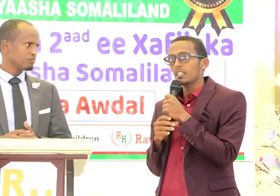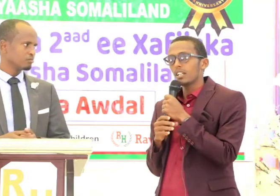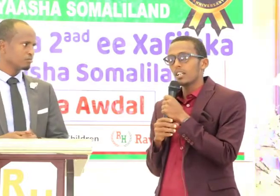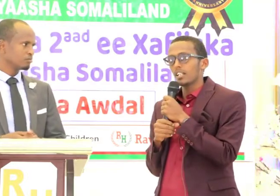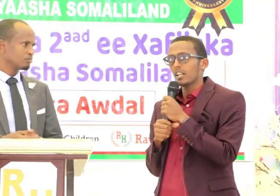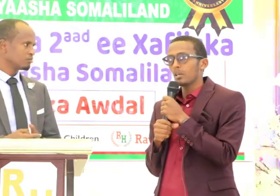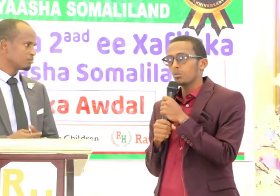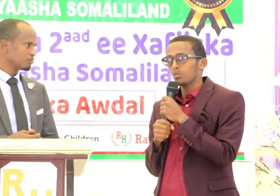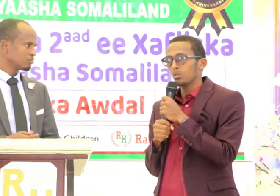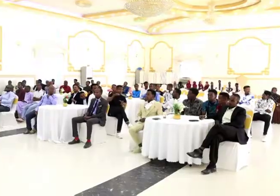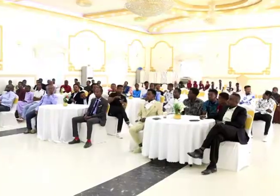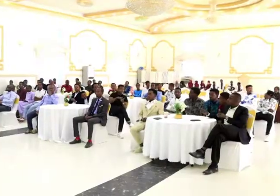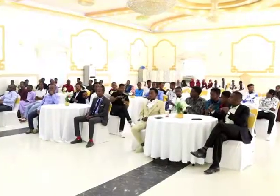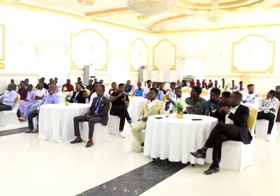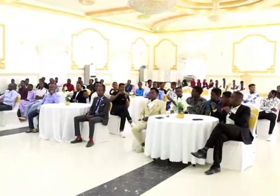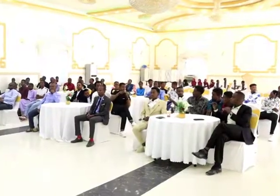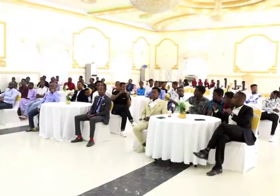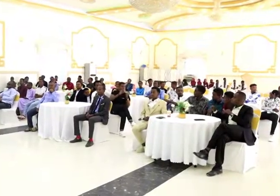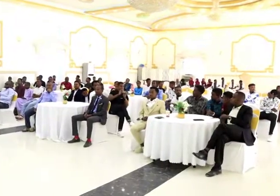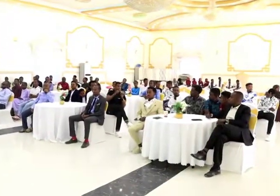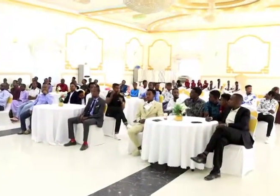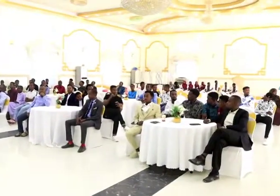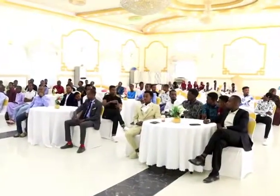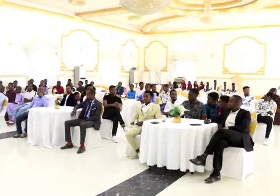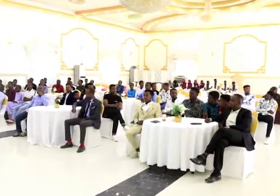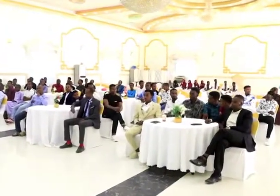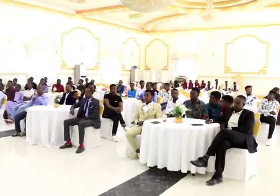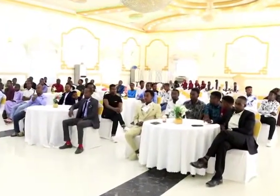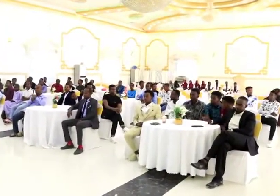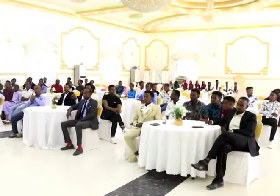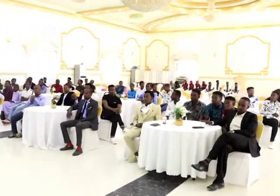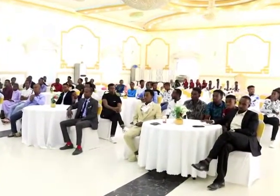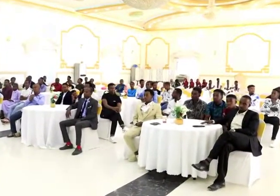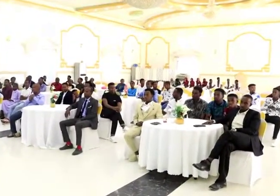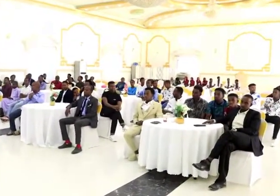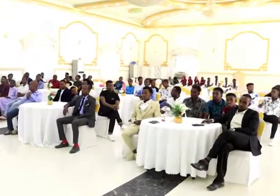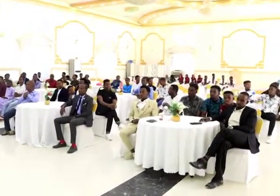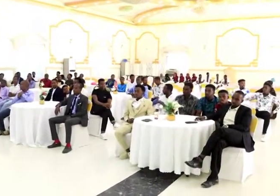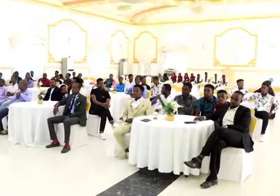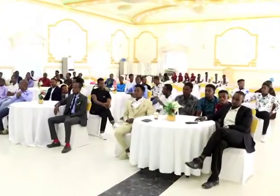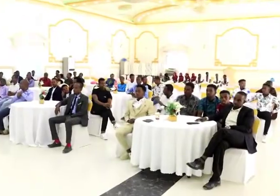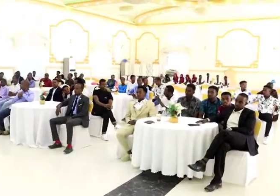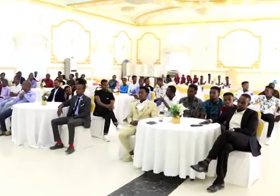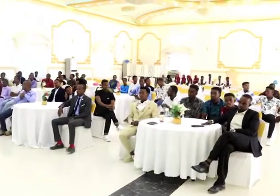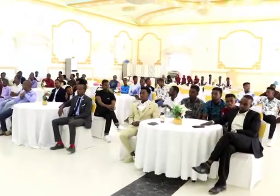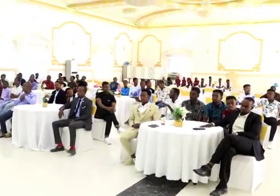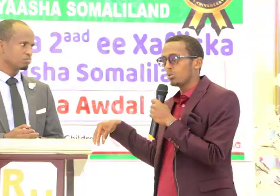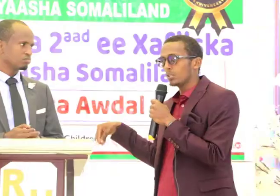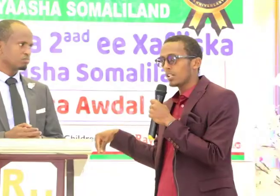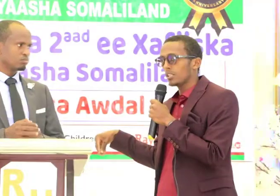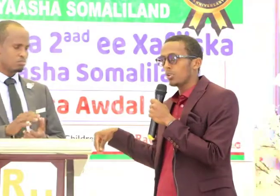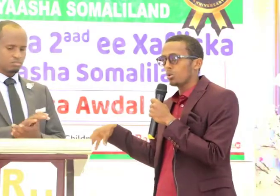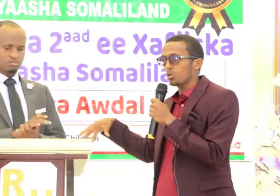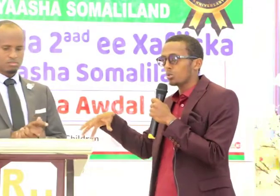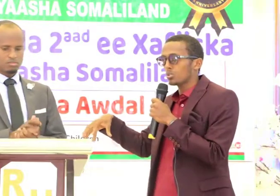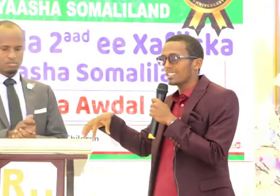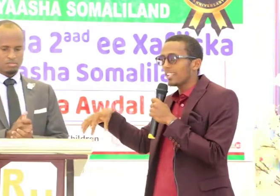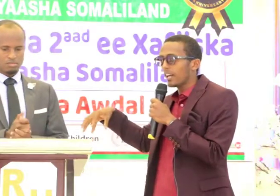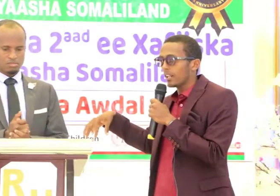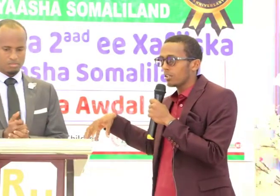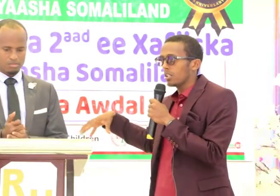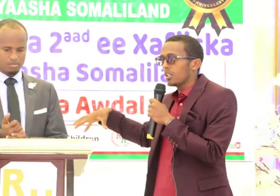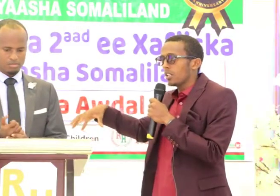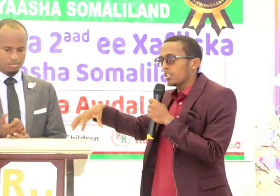Dadka baahiyaha gaarka ah qaba buuri dhexdoodu iyo ku waxay leeyihiin sanduuq dhaqaale ay wax ku urursadaan, ay wax ku dhigtaan, oo iyagu